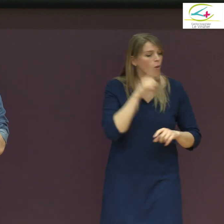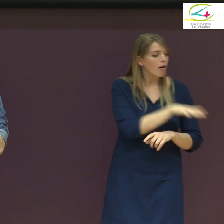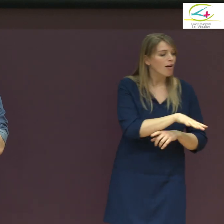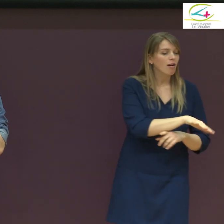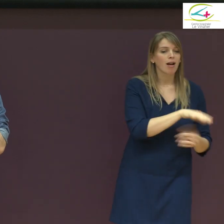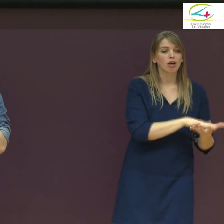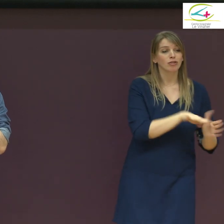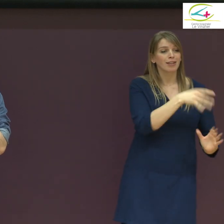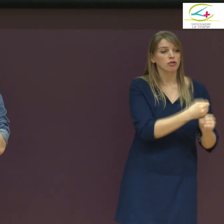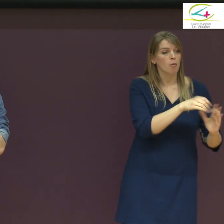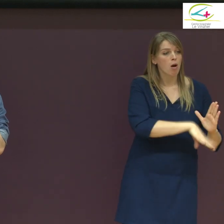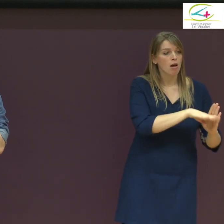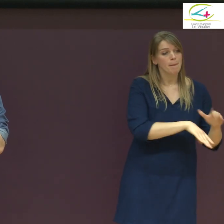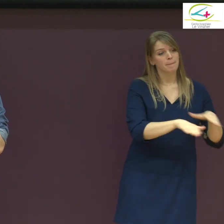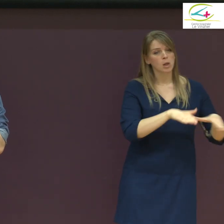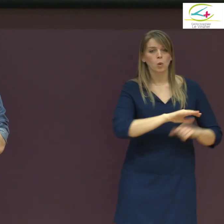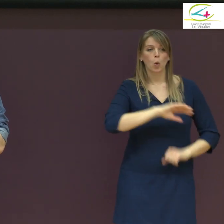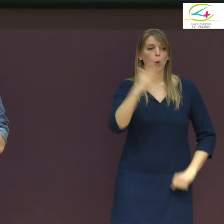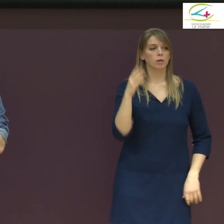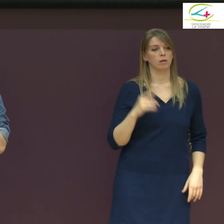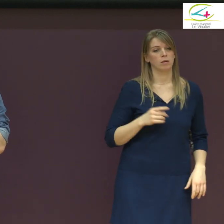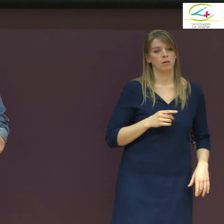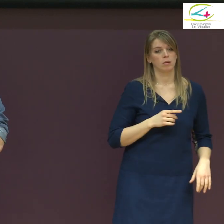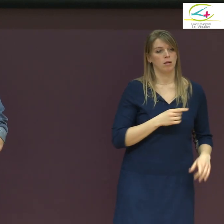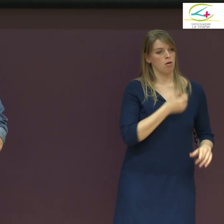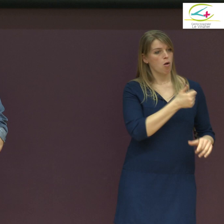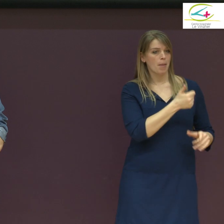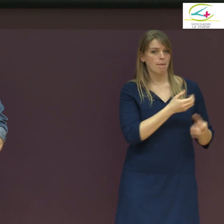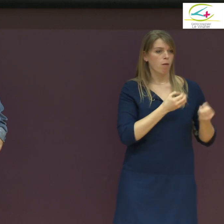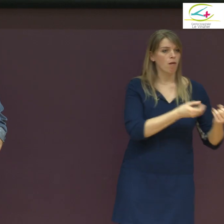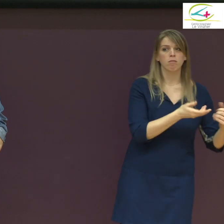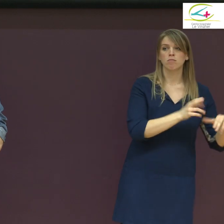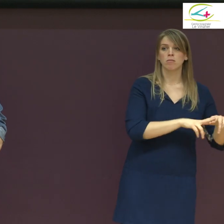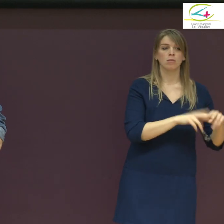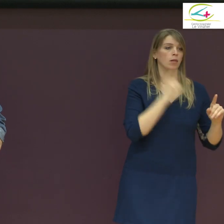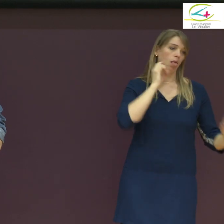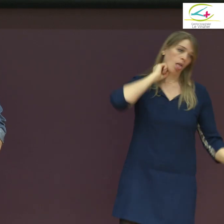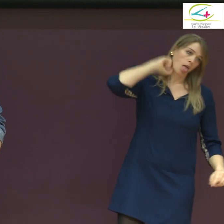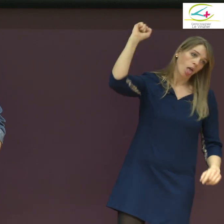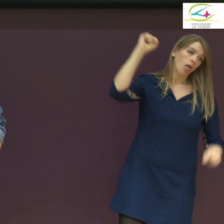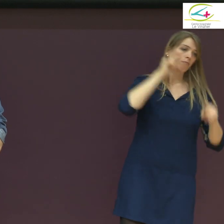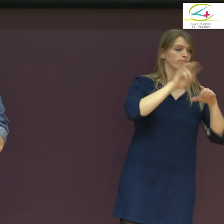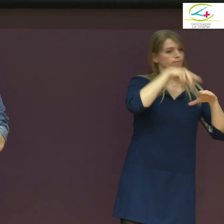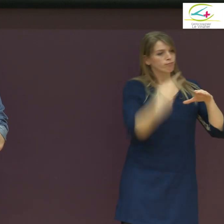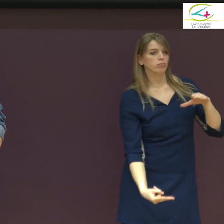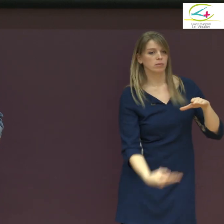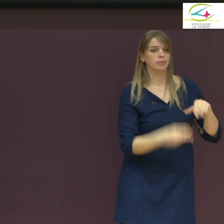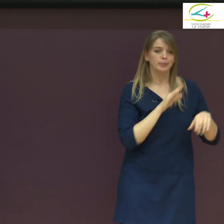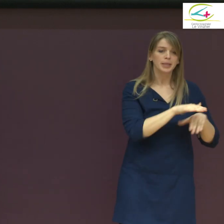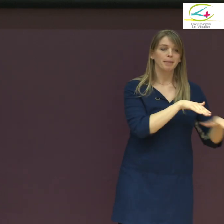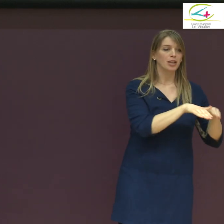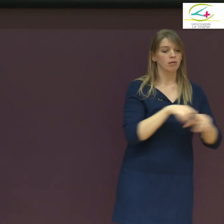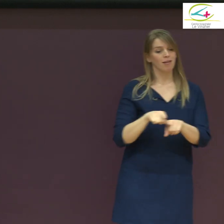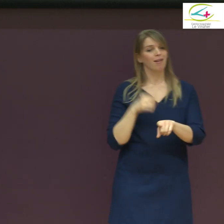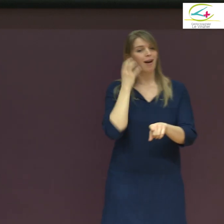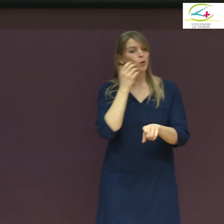mêmes moyens. Les enfants utilisent des moyens létaux, essentiellement la pendaison, la précipitation, alors que les